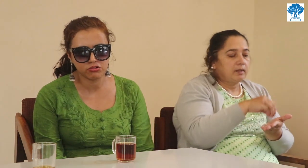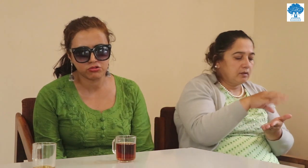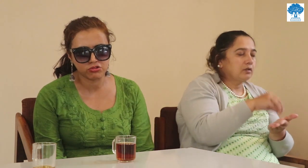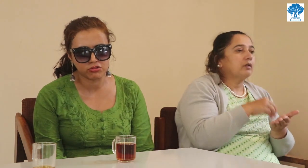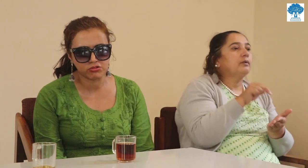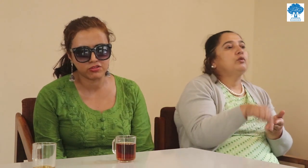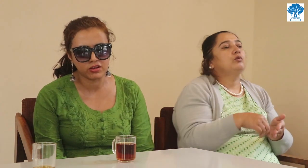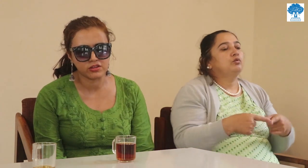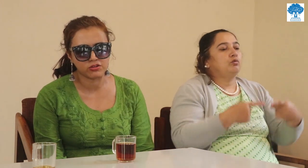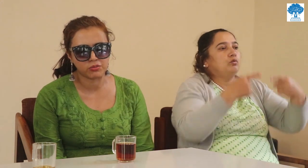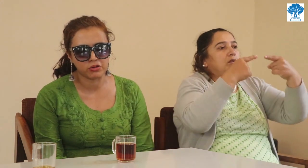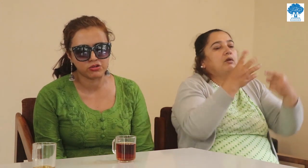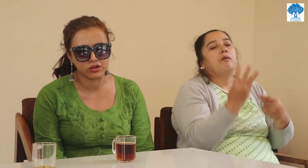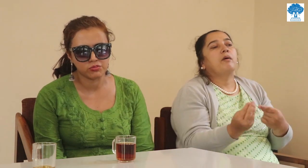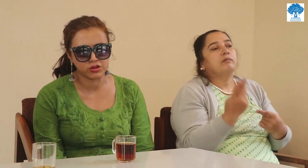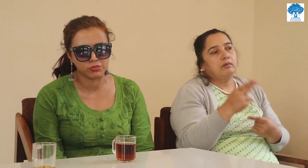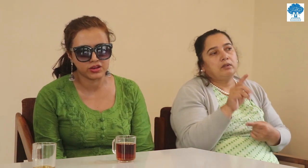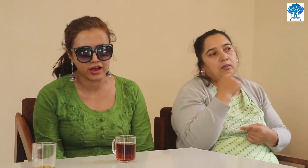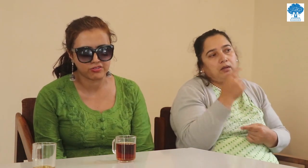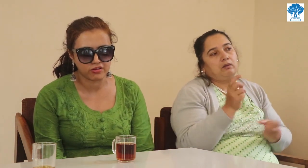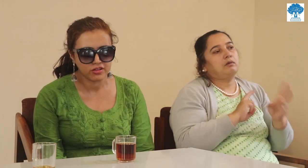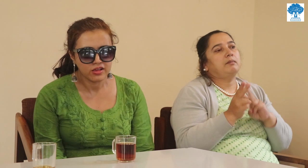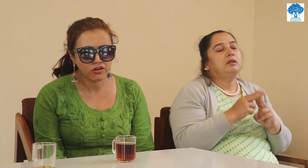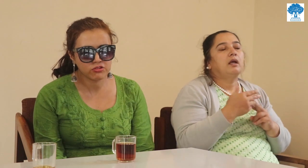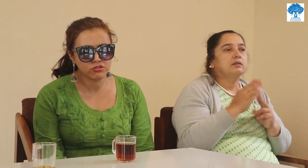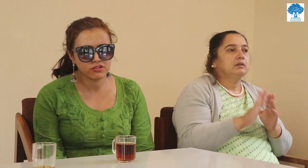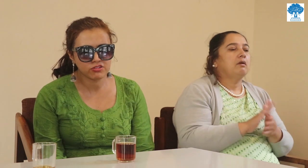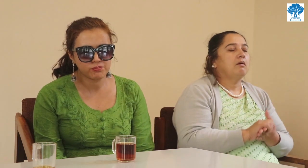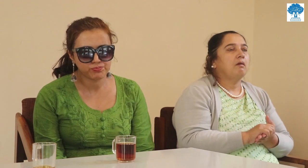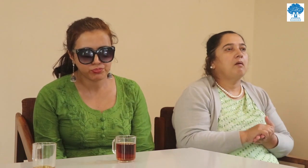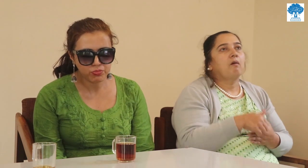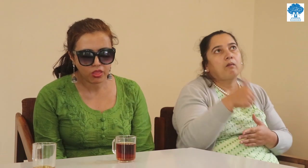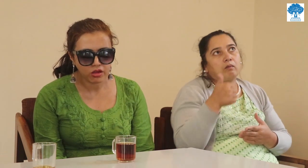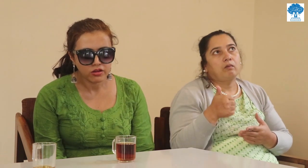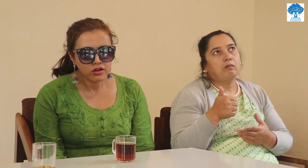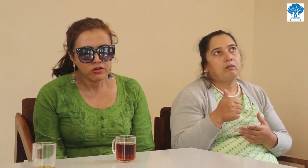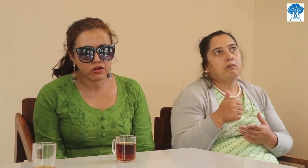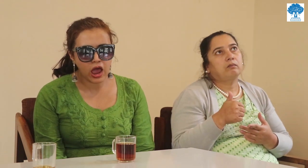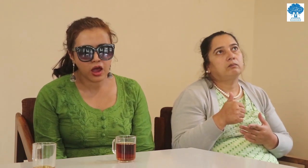यदि त्यो चुनौती चाहिँ अलिकति कम आउँथ्यो त्यो भन्ने पनि लाग्छ. अर्कोतिर चाहिँ